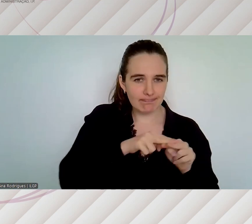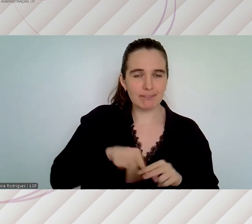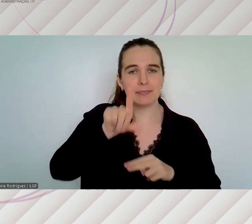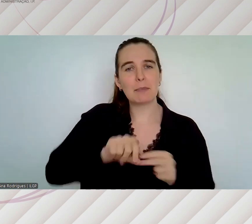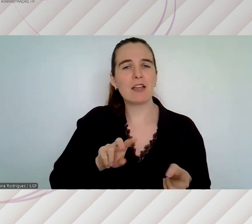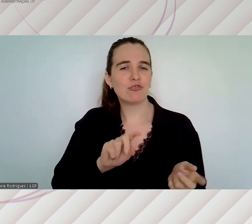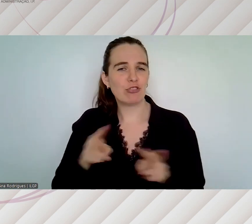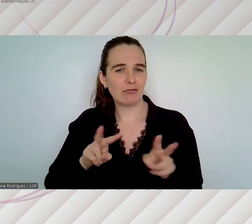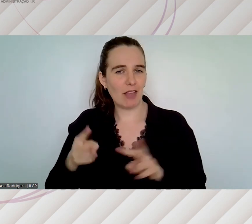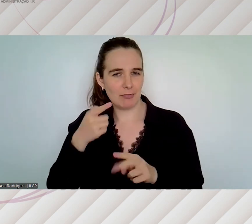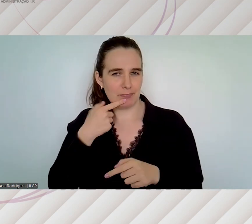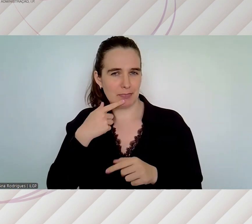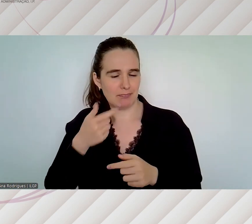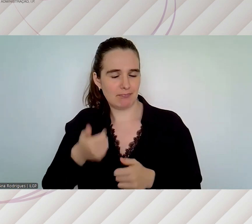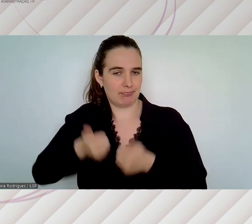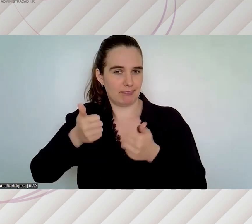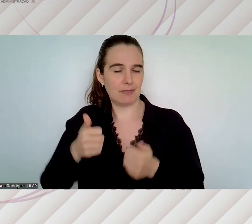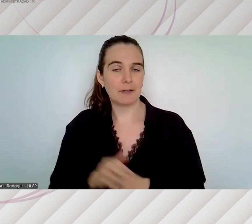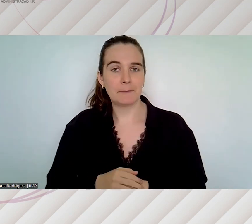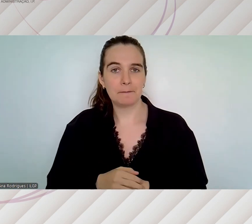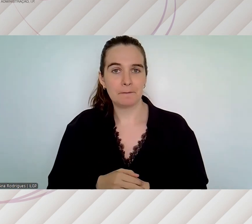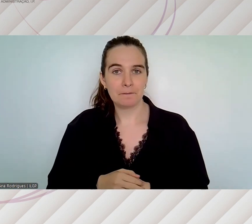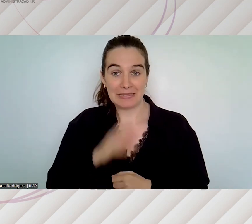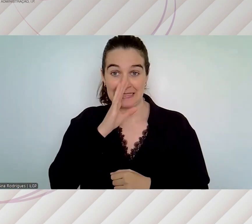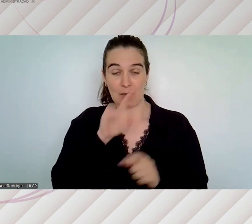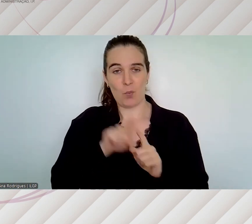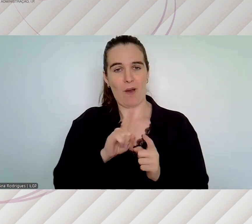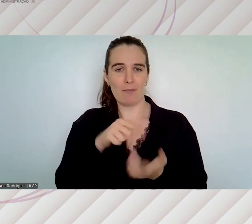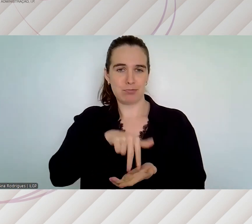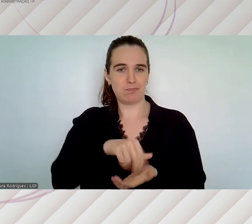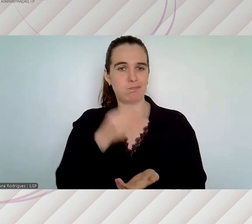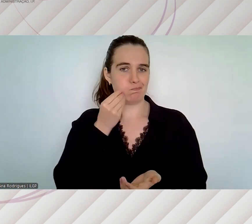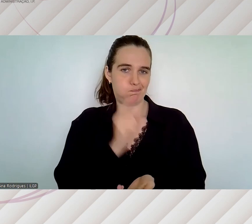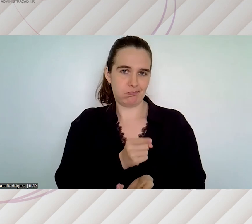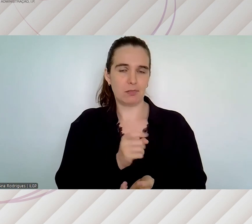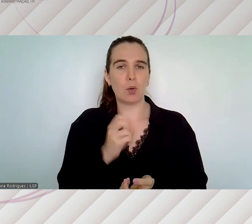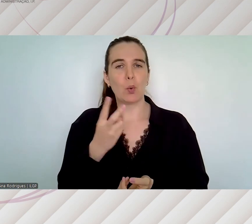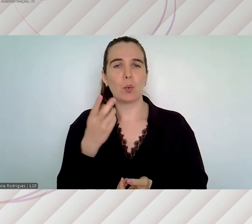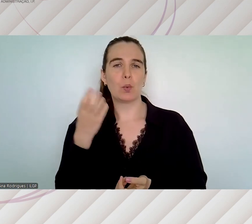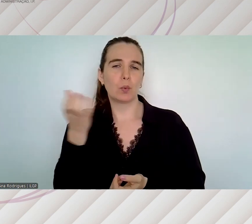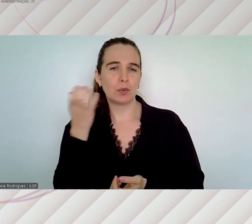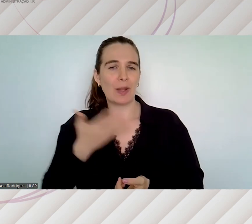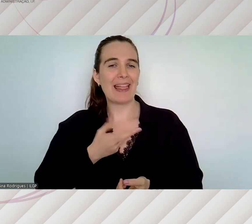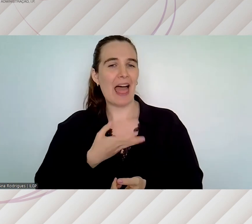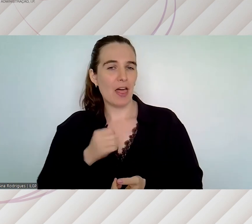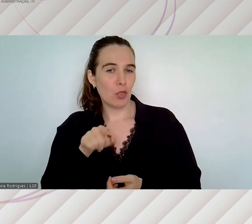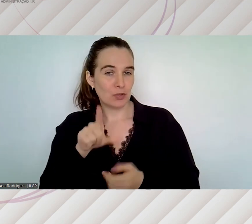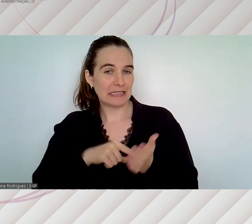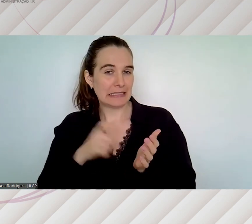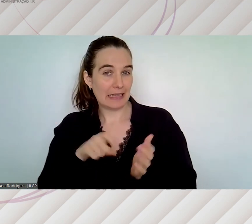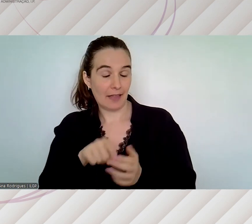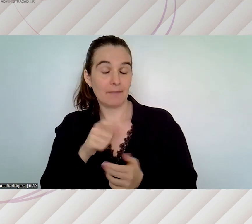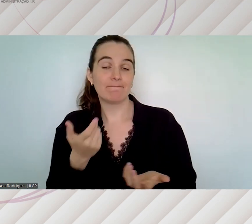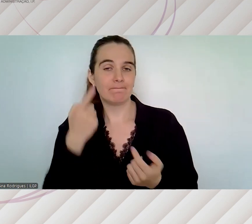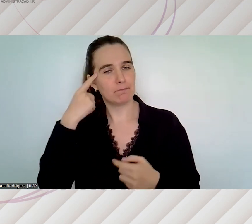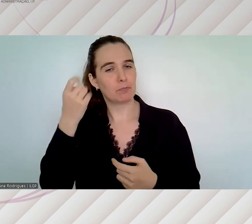real. O uso de dados e a necessidade de uma cultura de dados permite esta compreensão mais